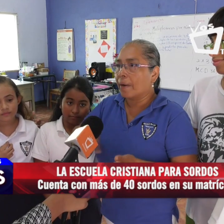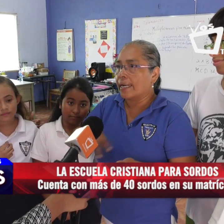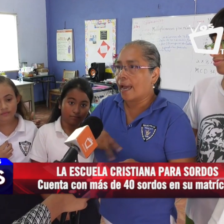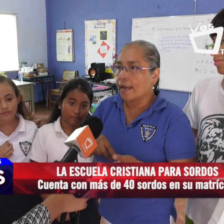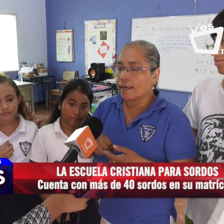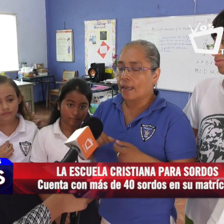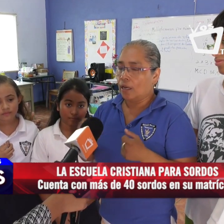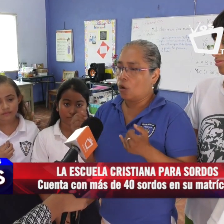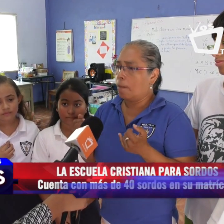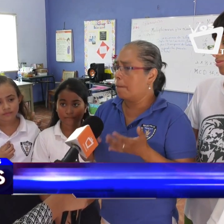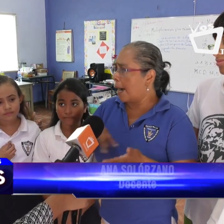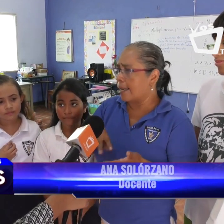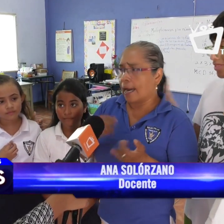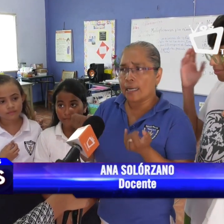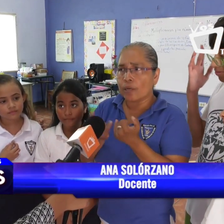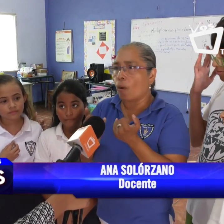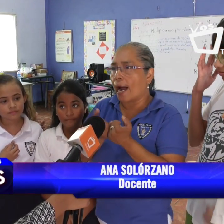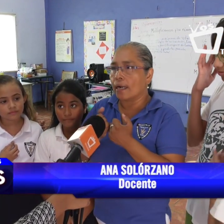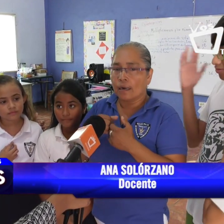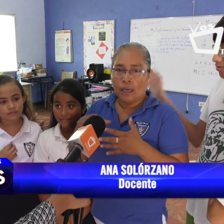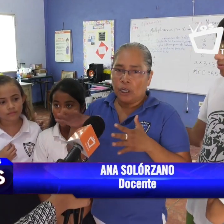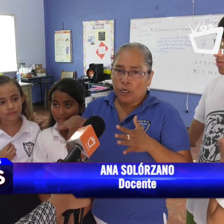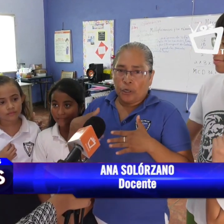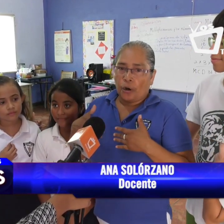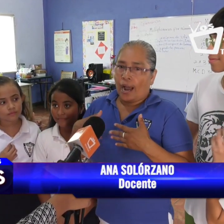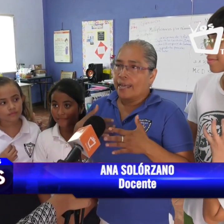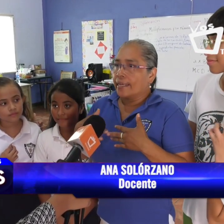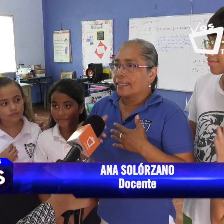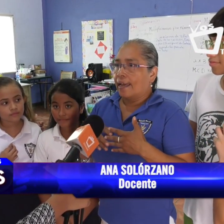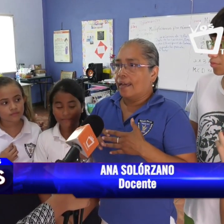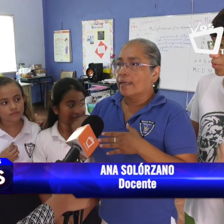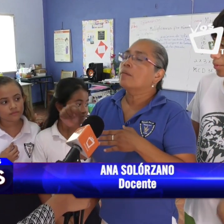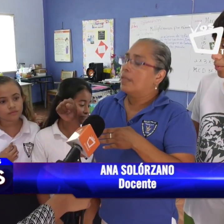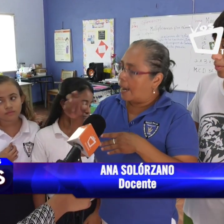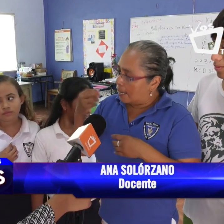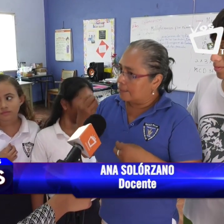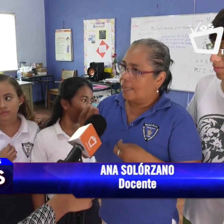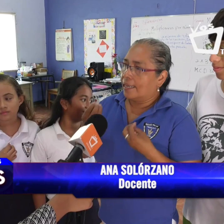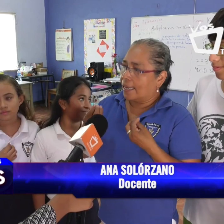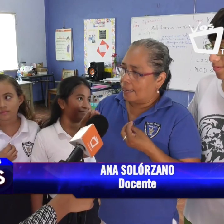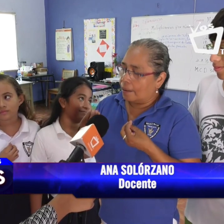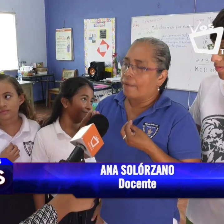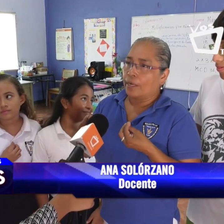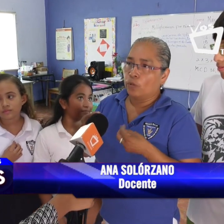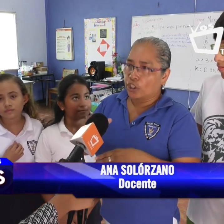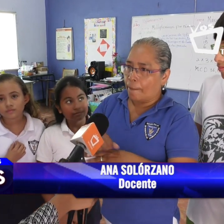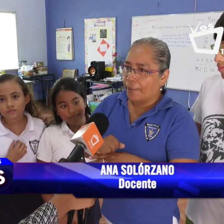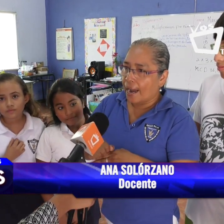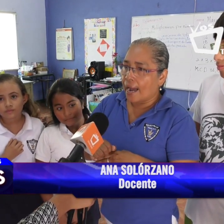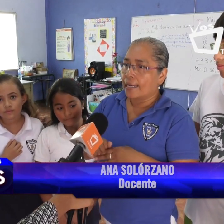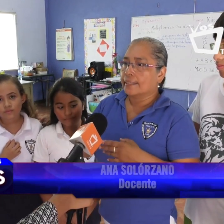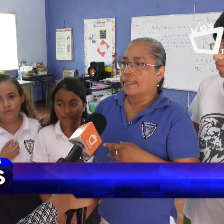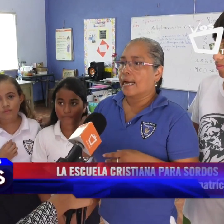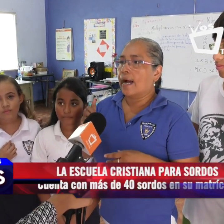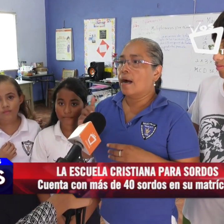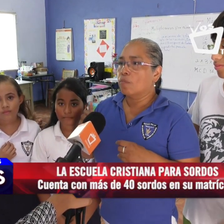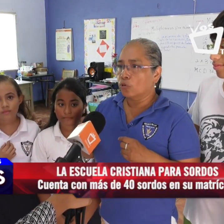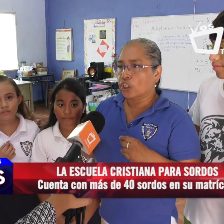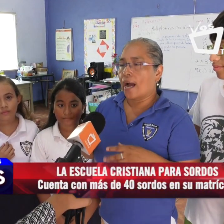bailar, ellos bailan igual, no hay este, tienen que haber mucha práctica, mucho